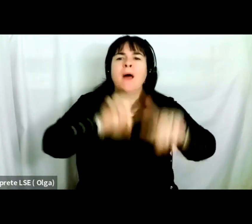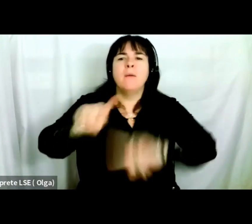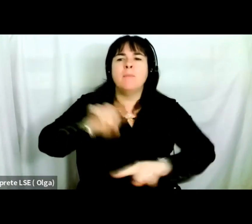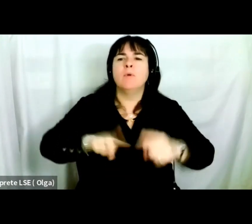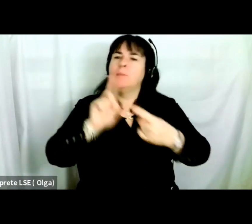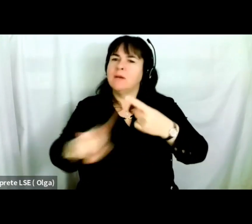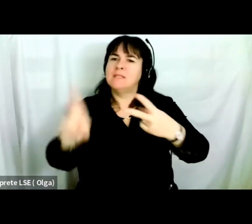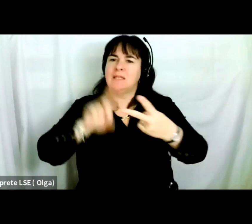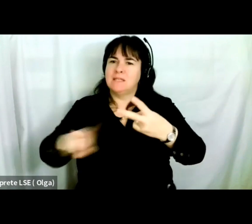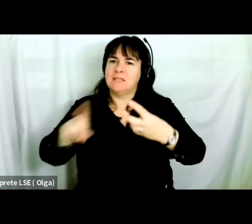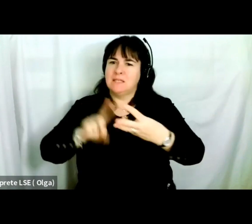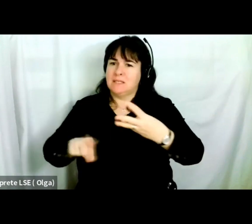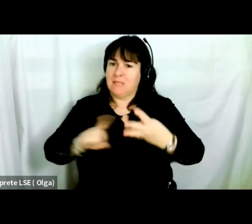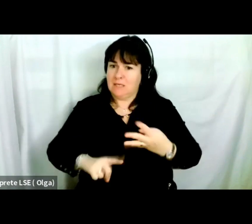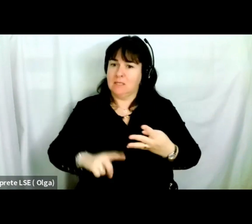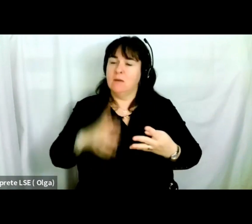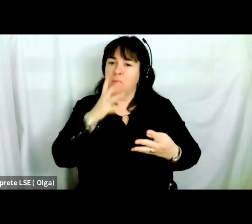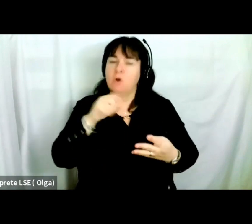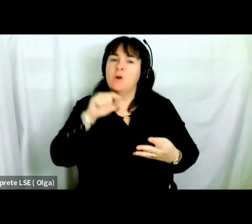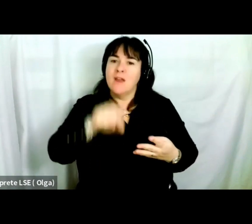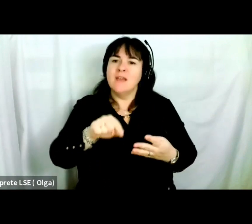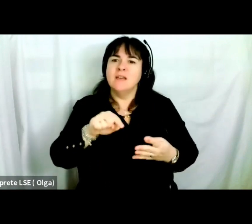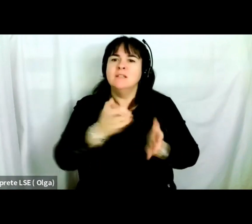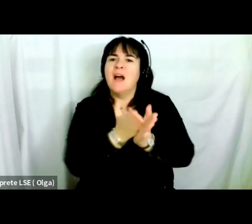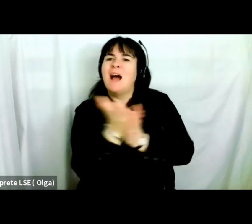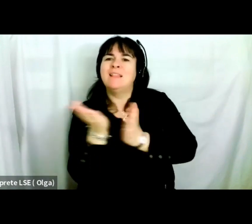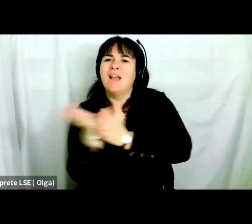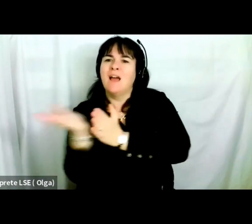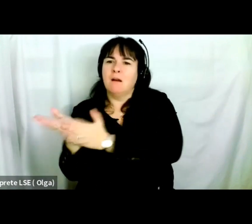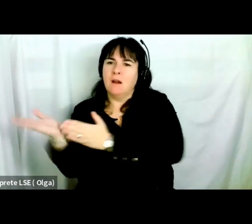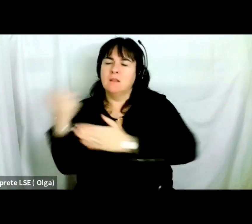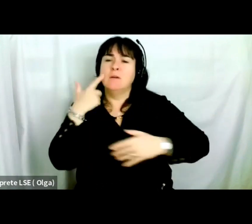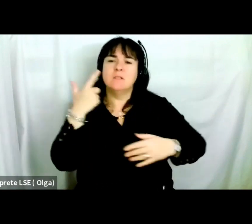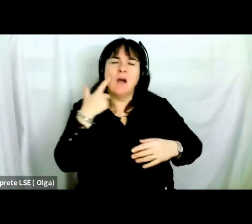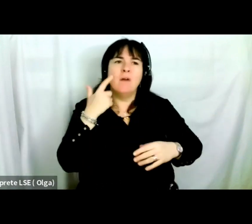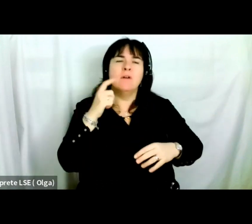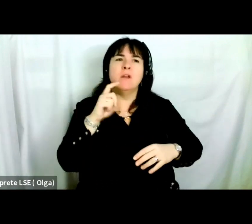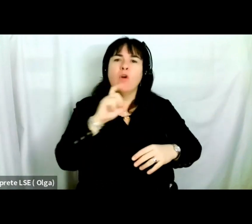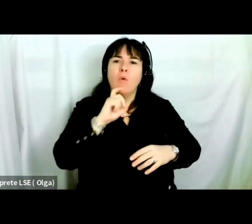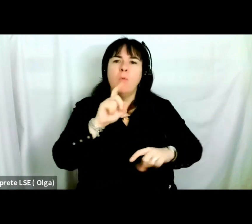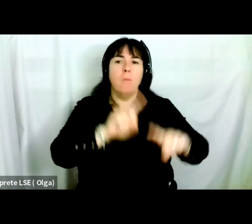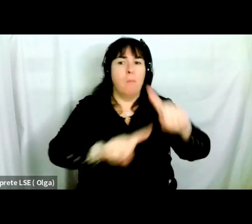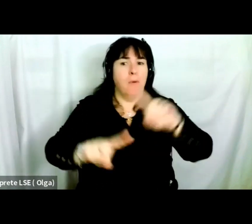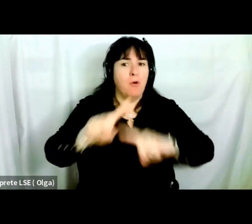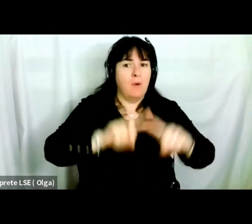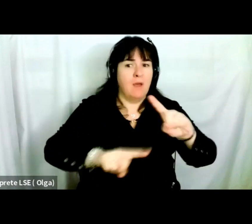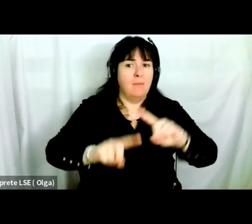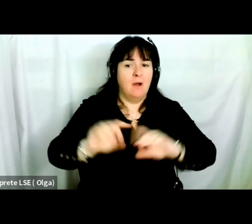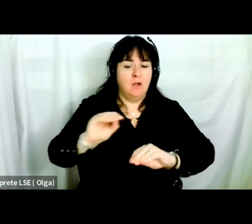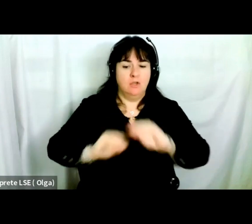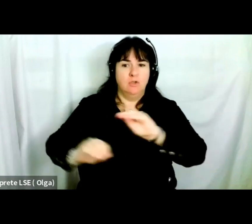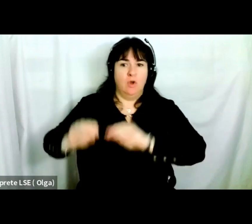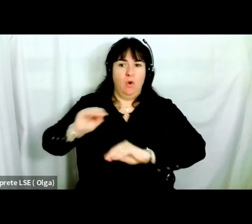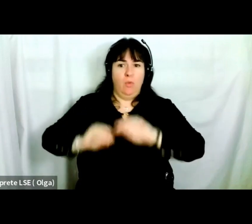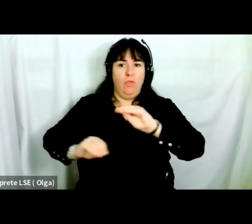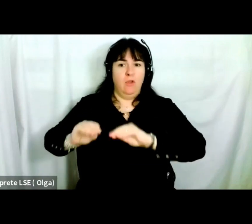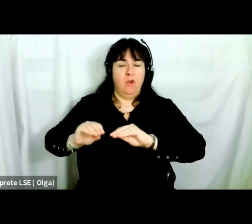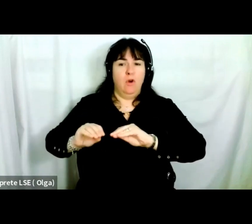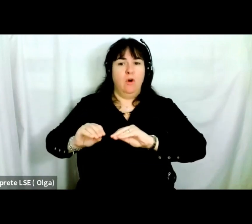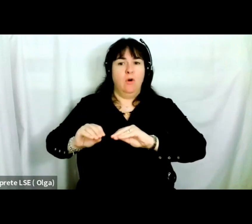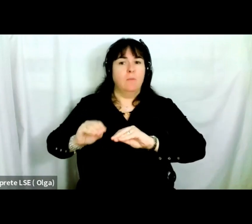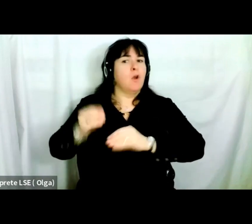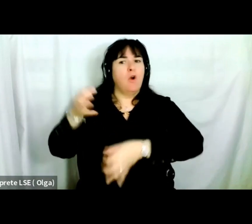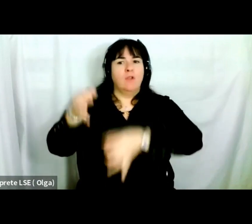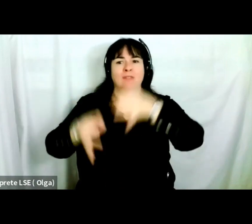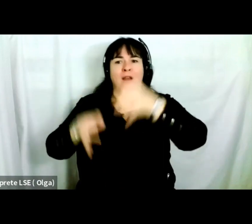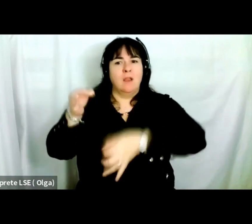formas alternativas de solución de controversias, ver la manera de resolver un problema sin necesidad de acudir a los tribunales,